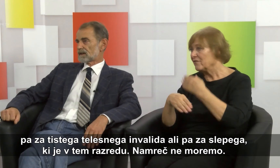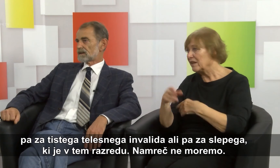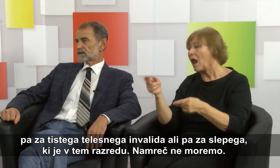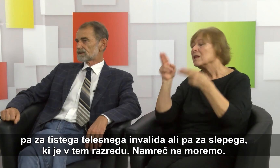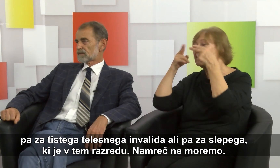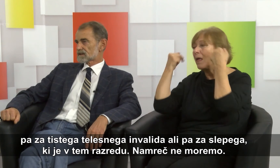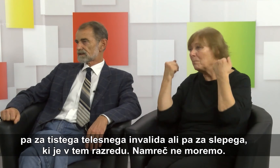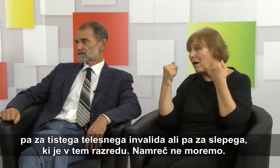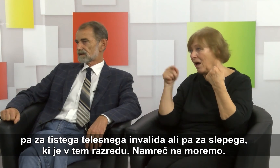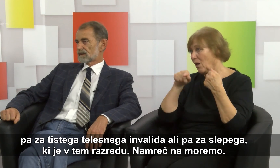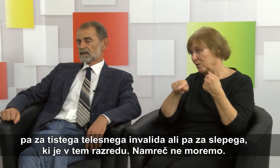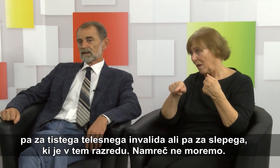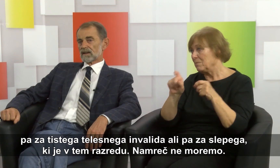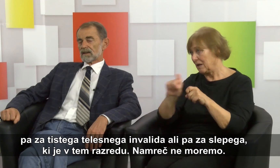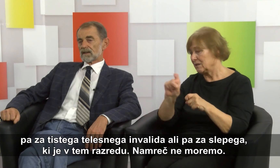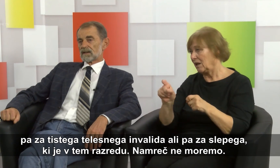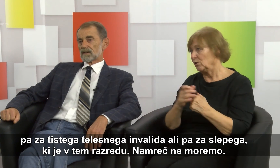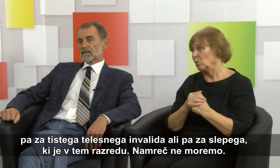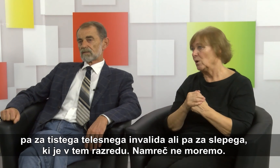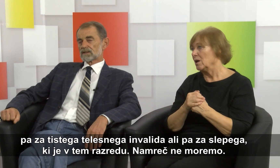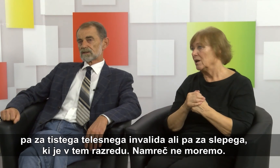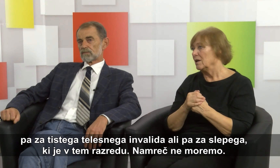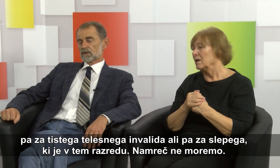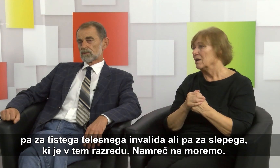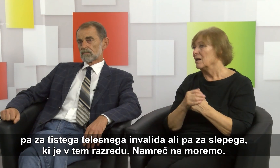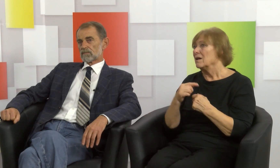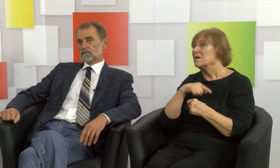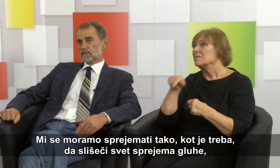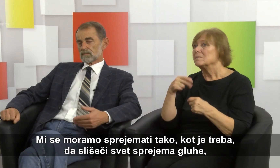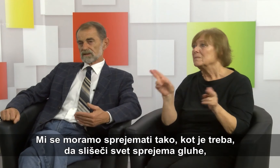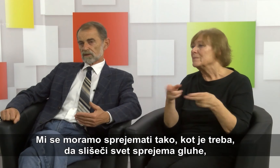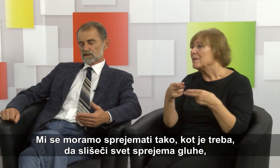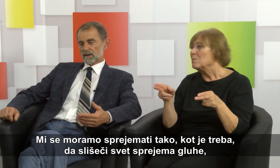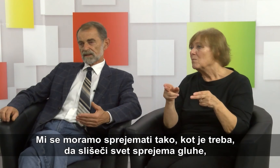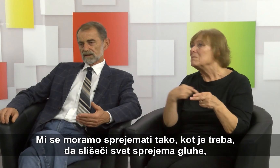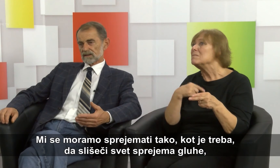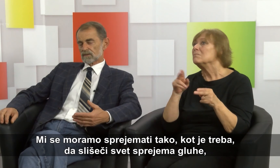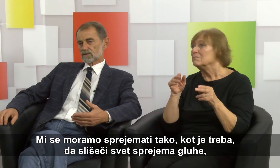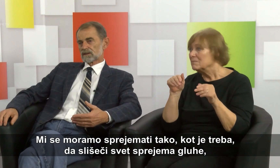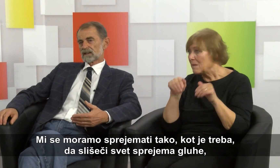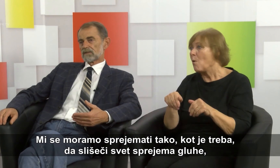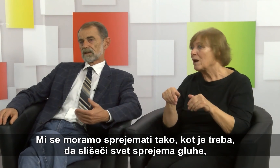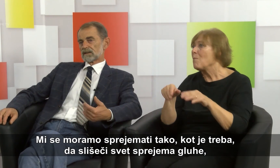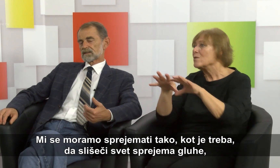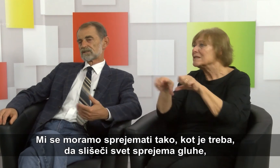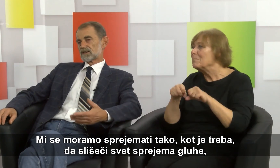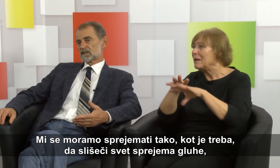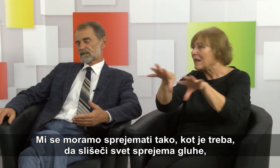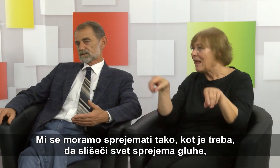ki je v tem razredu. Ne. Namreč ne moramo, mi se moramo sprejemati, ne, tako kot je treba, da slišeči svet